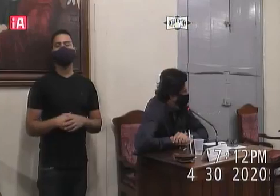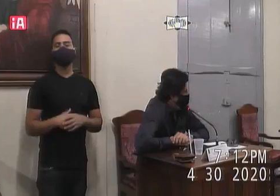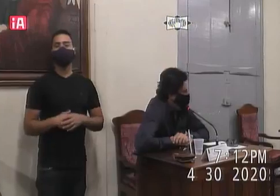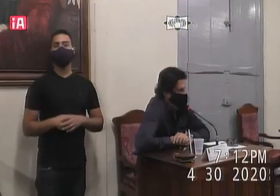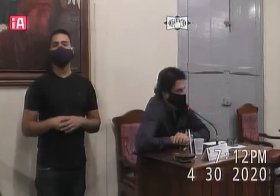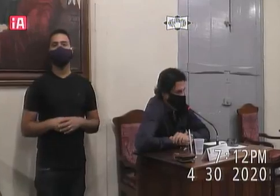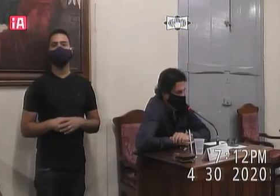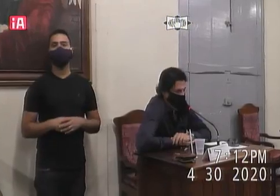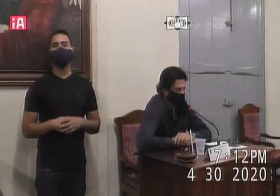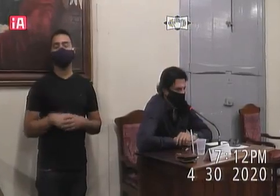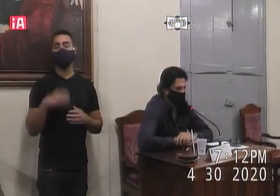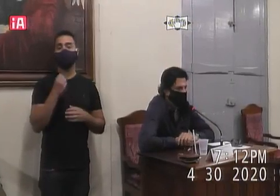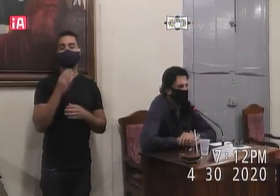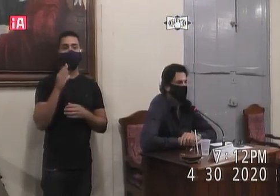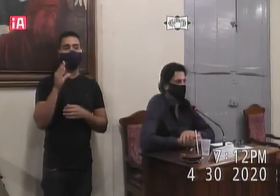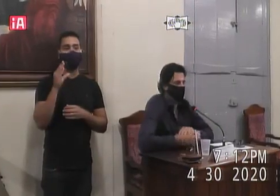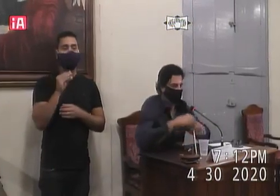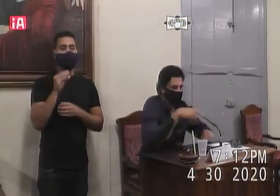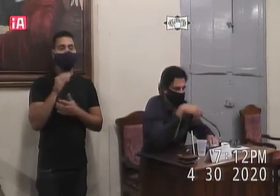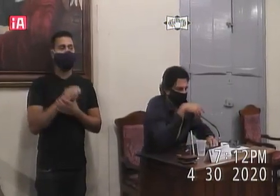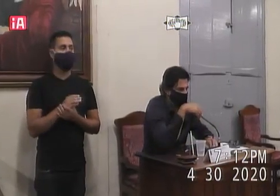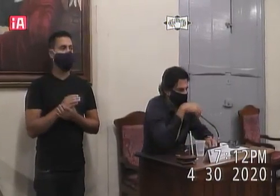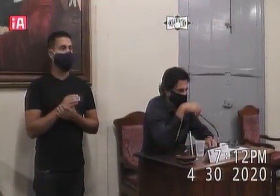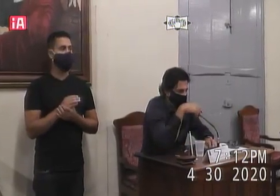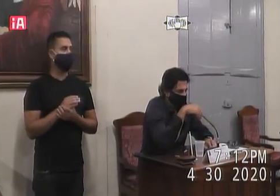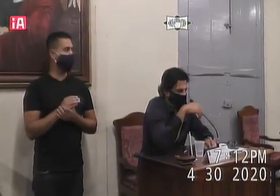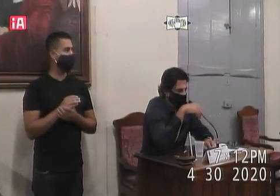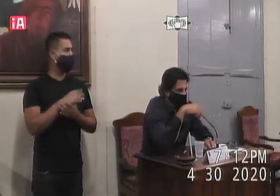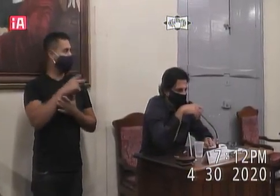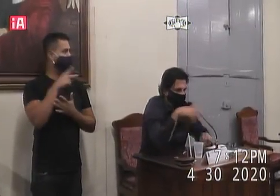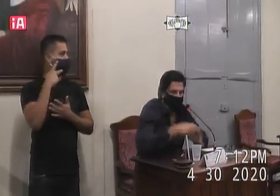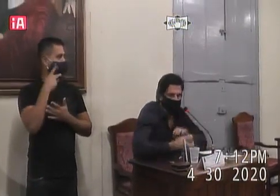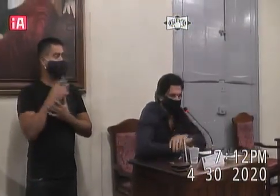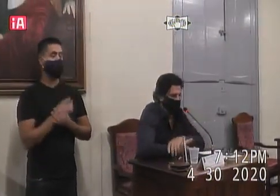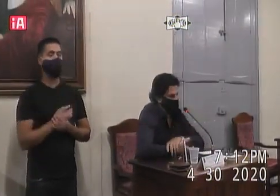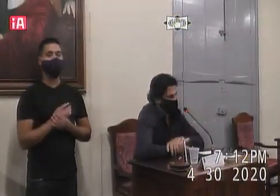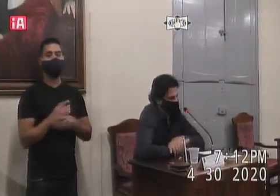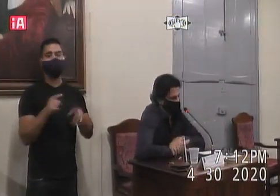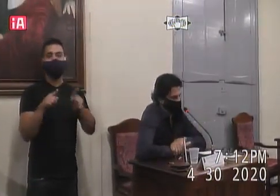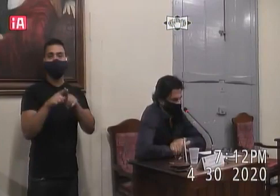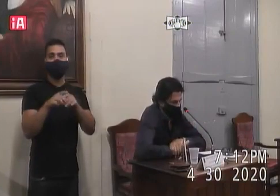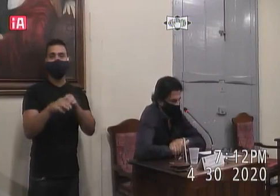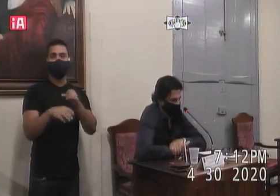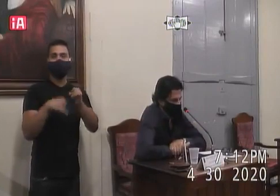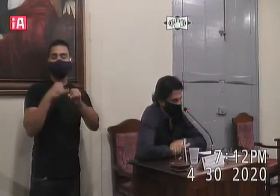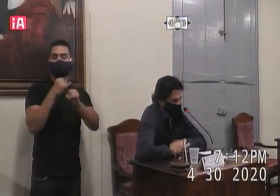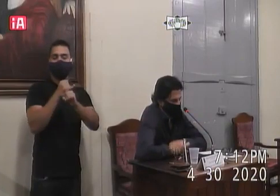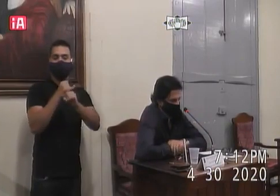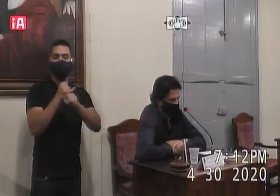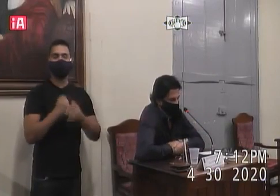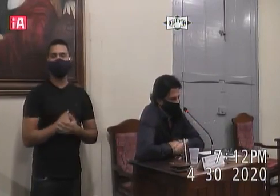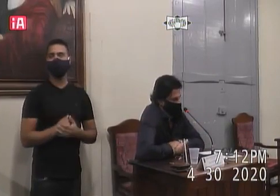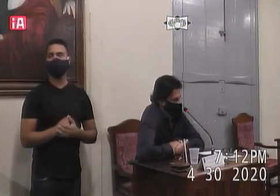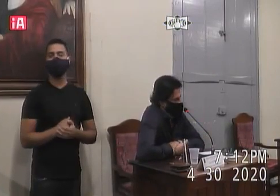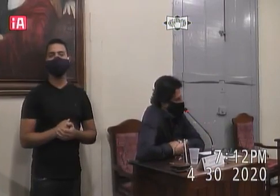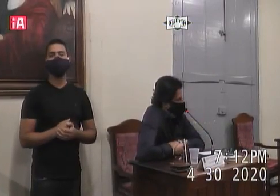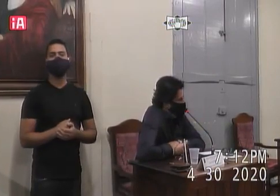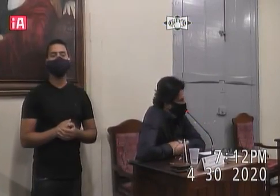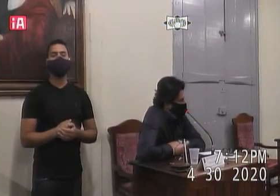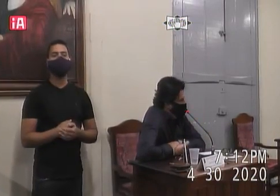Boa noite, vereadores, boa noite, vereadoras, internautas que nos assistem pela rede,